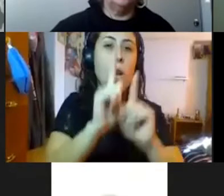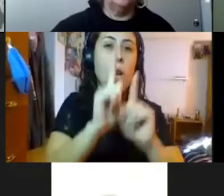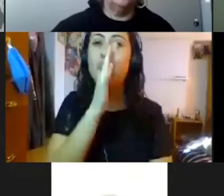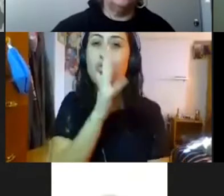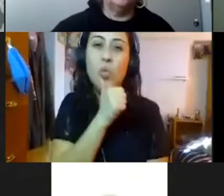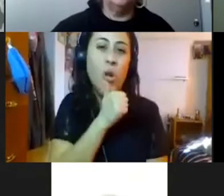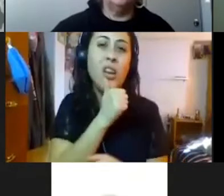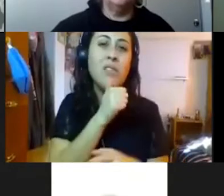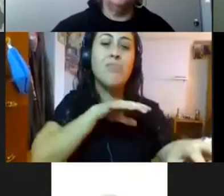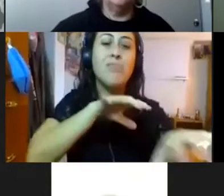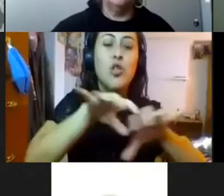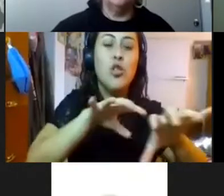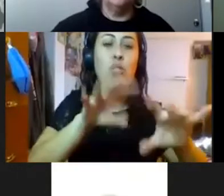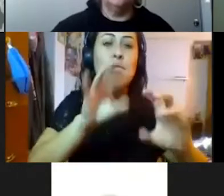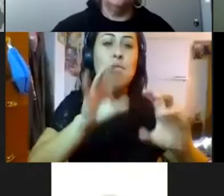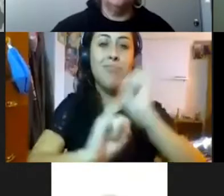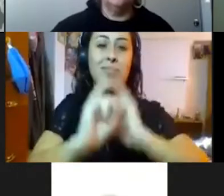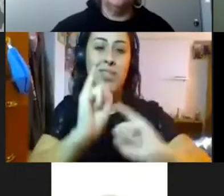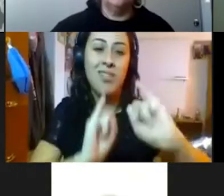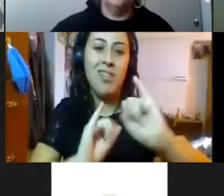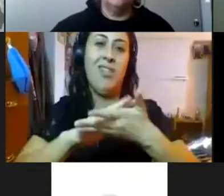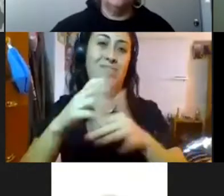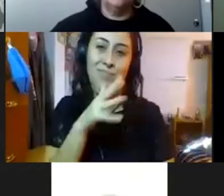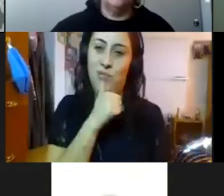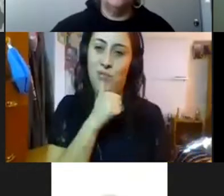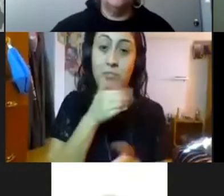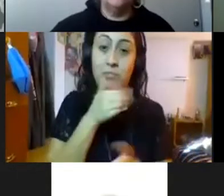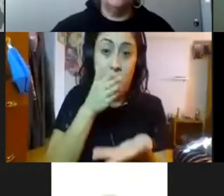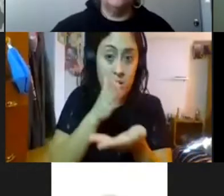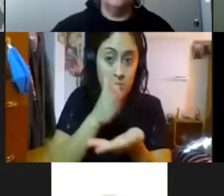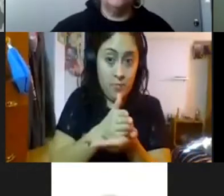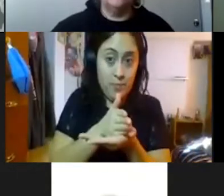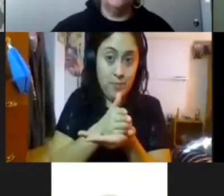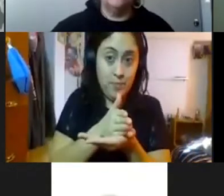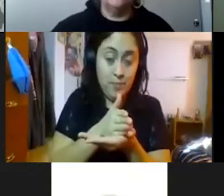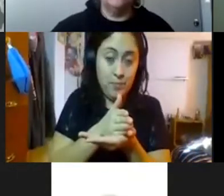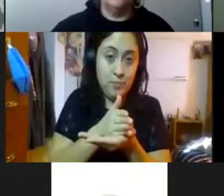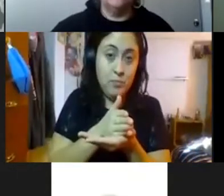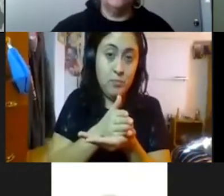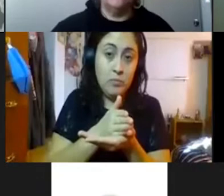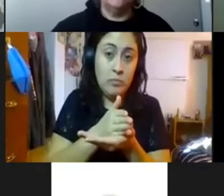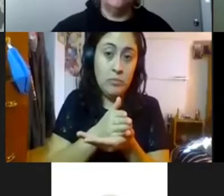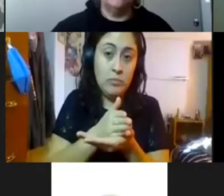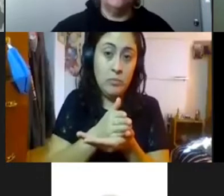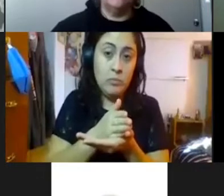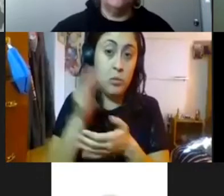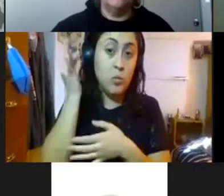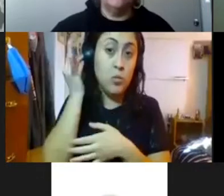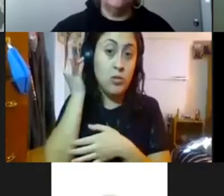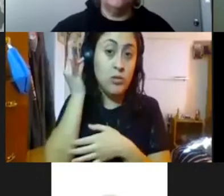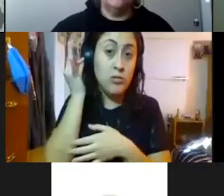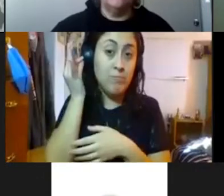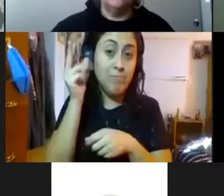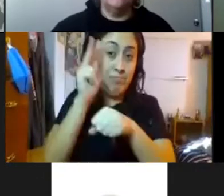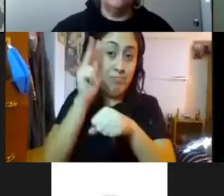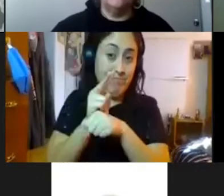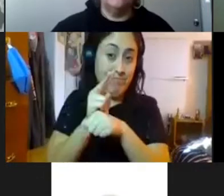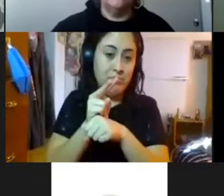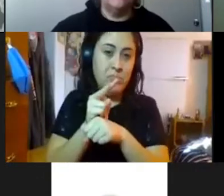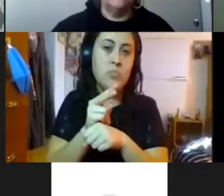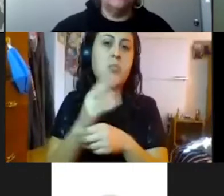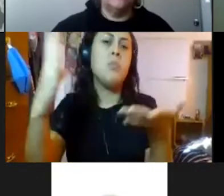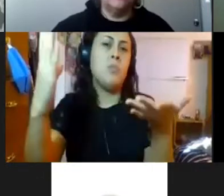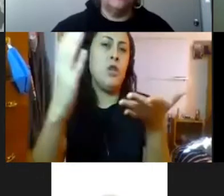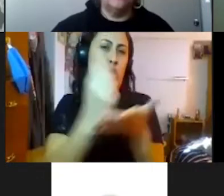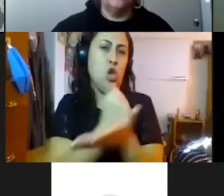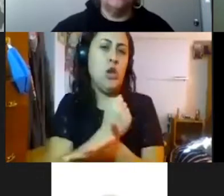para tener el internet, por ejemplo. Y en la escuela, dentro de las sostenedoras, lograron sacar fondos